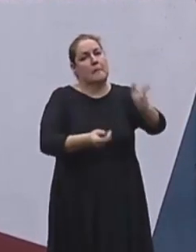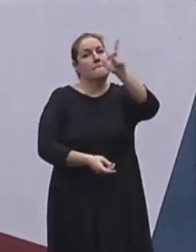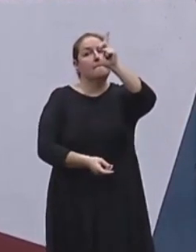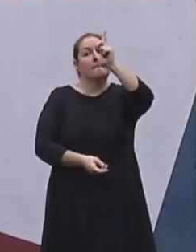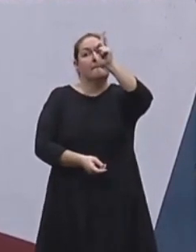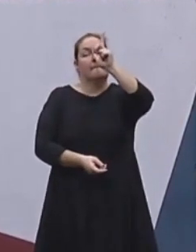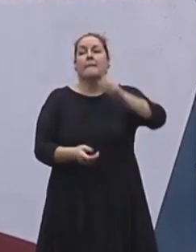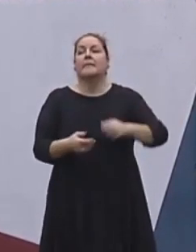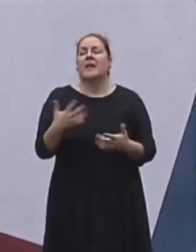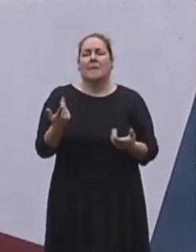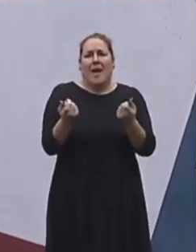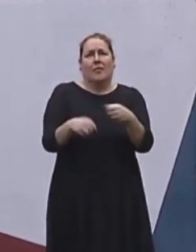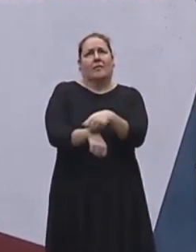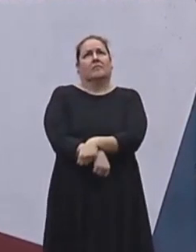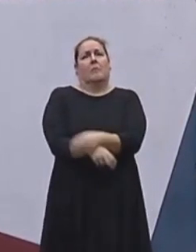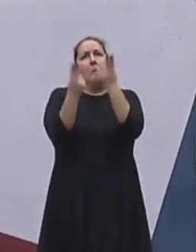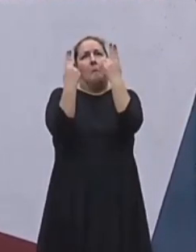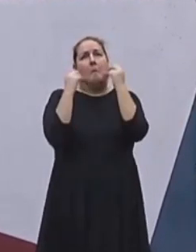γιατί δεν κάθονται με σταυρωμένα τα χέρια.